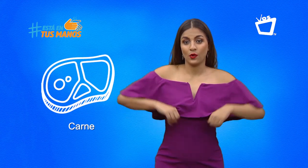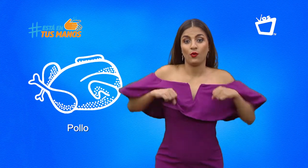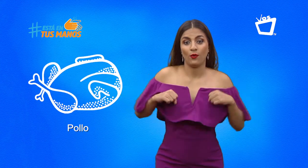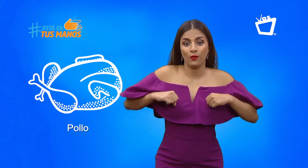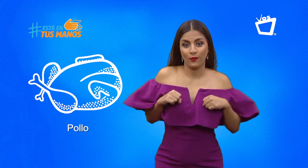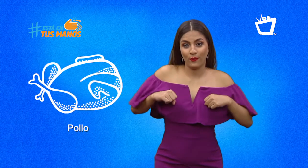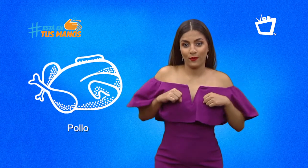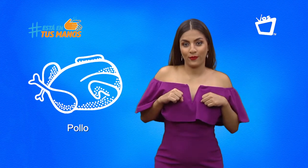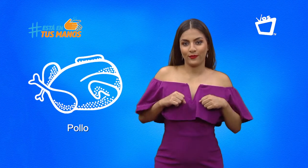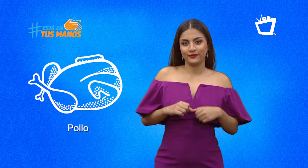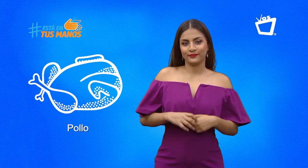pollo